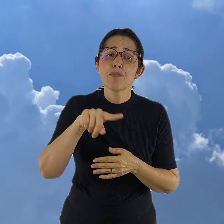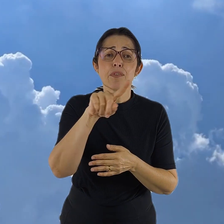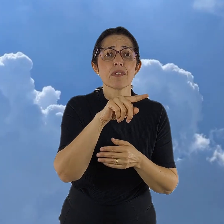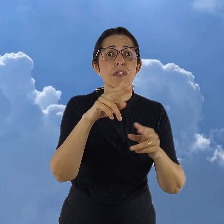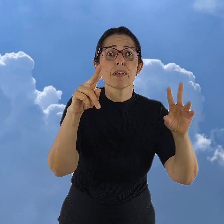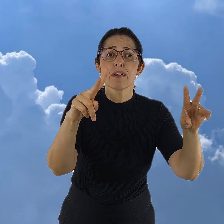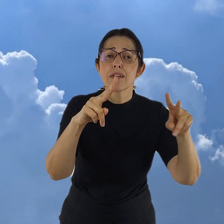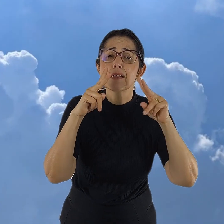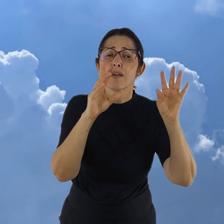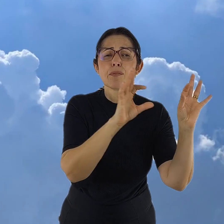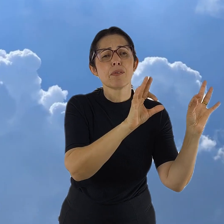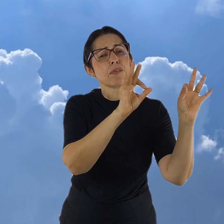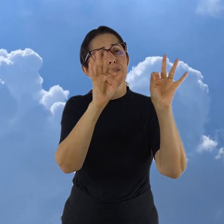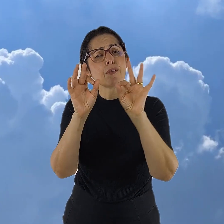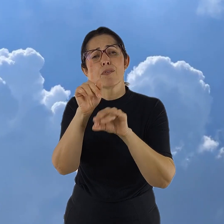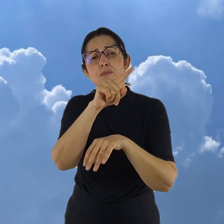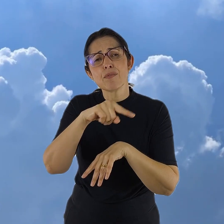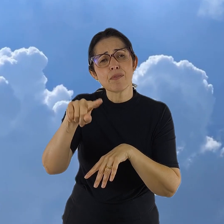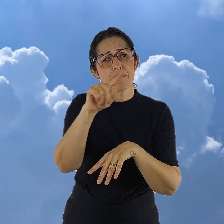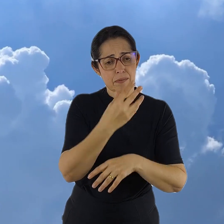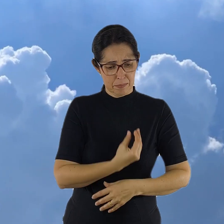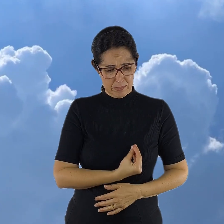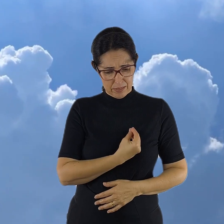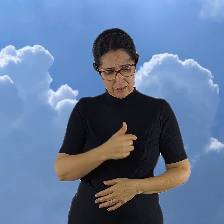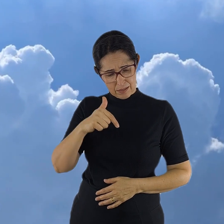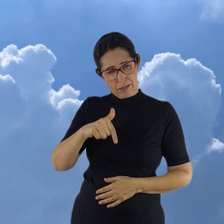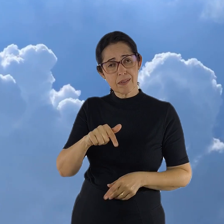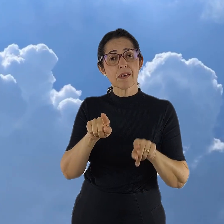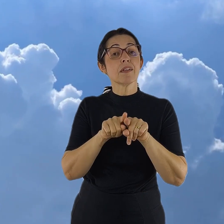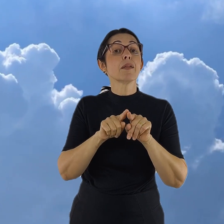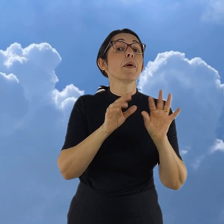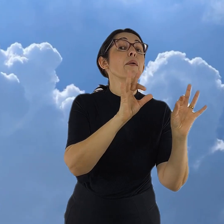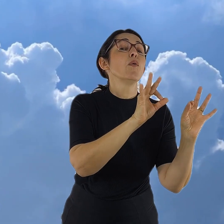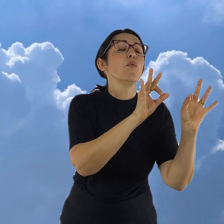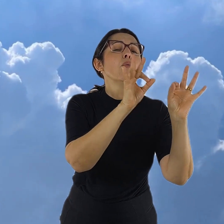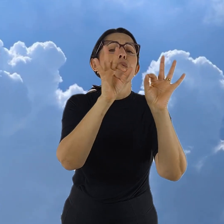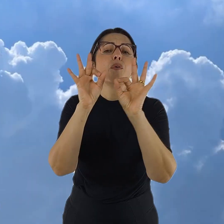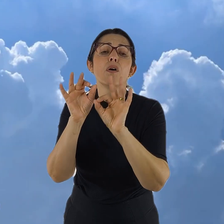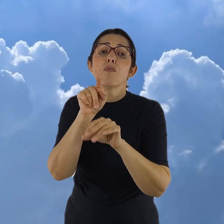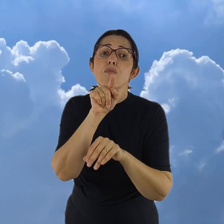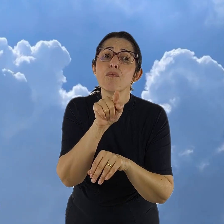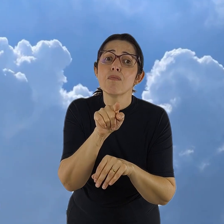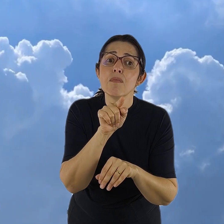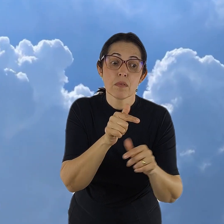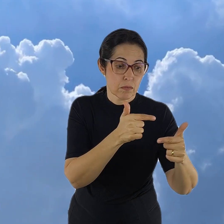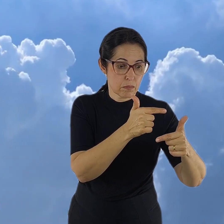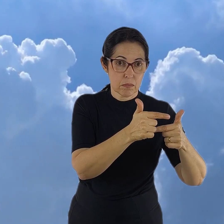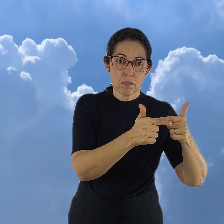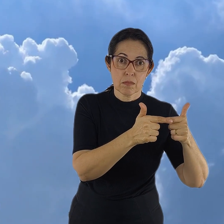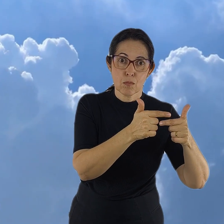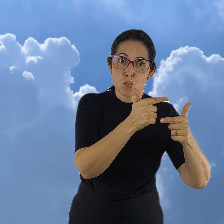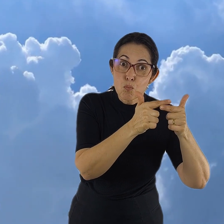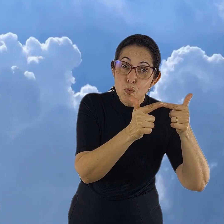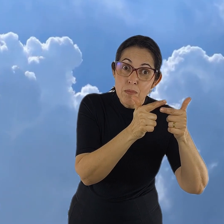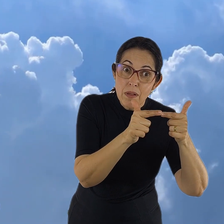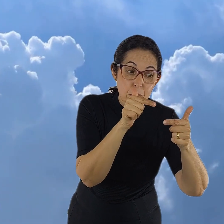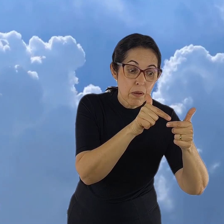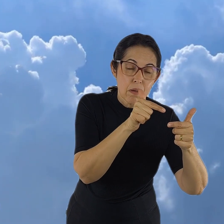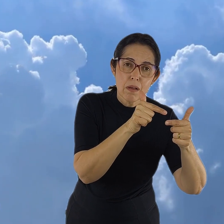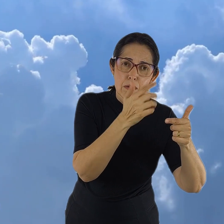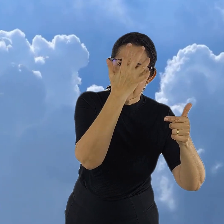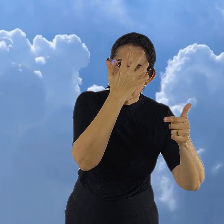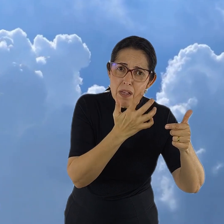jovens que nos ouvem, os irmãos que estão aqui, não espere você perder o controle da